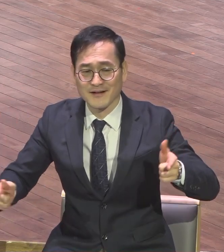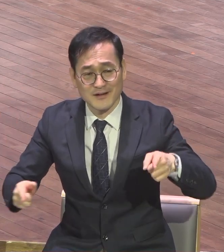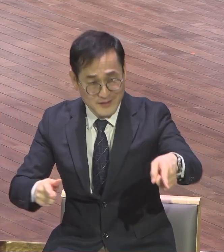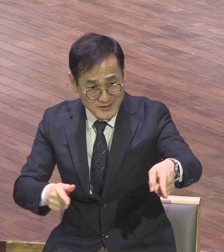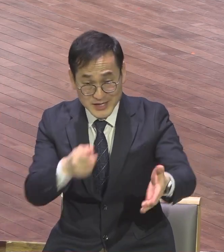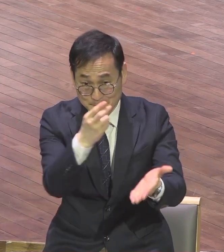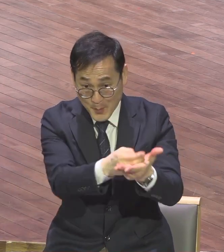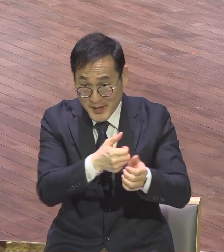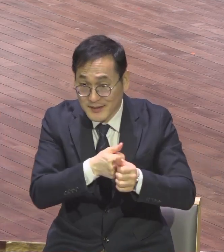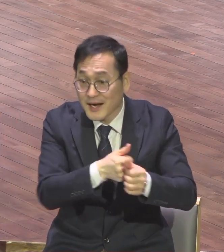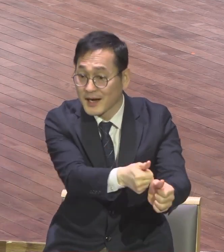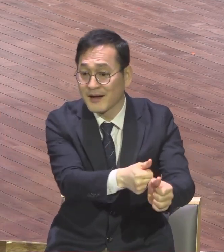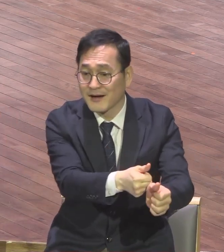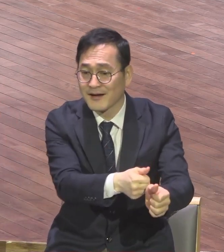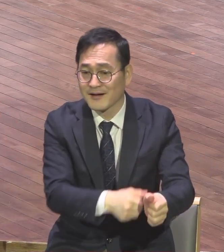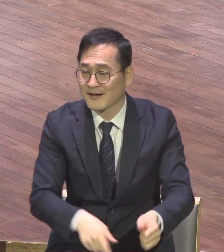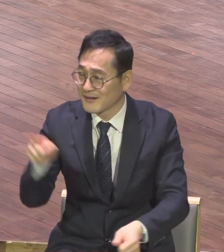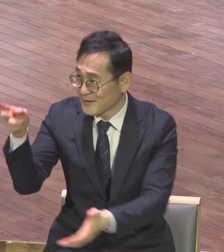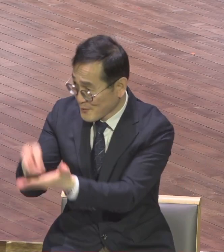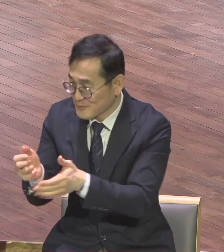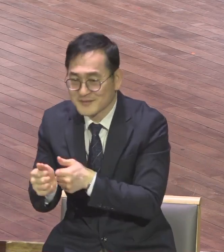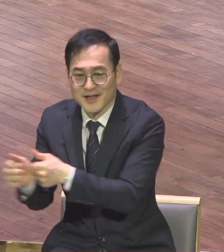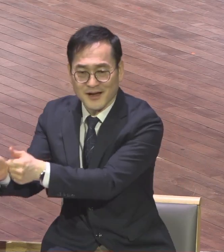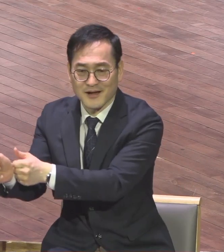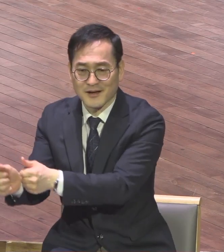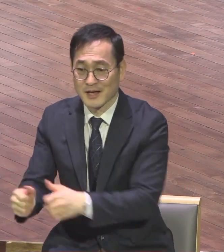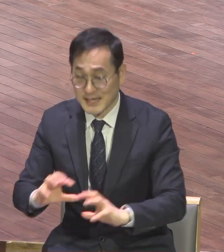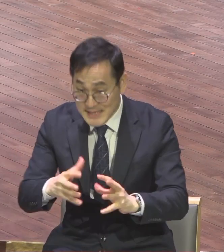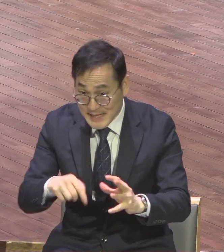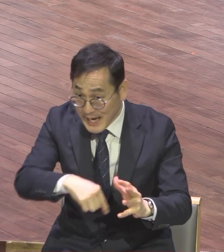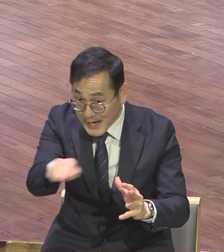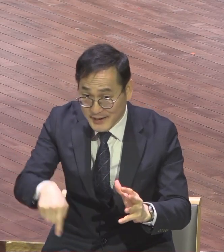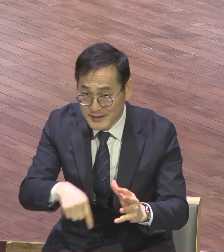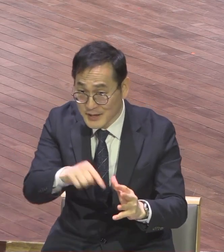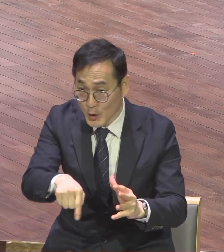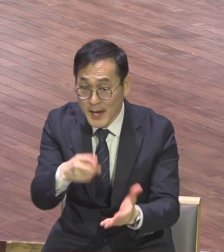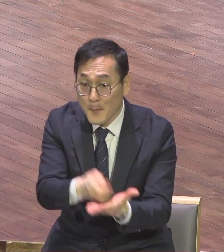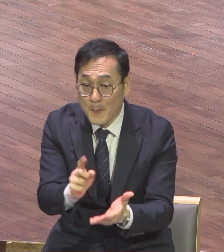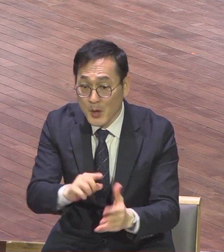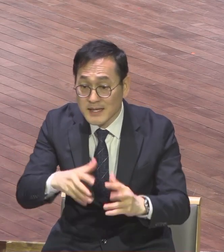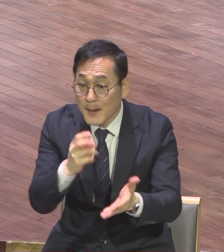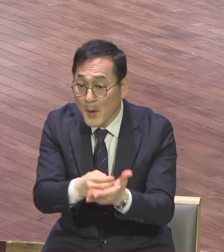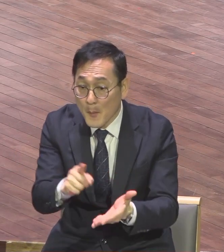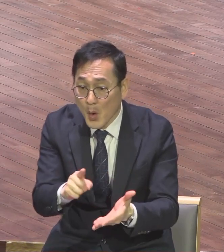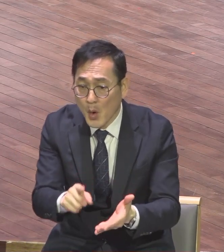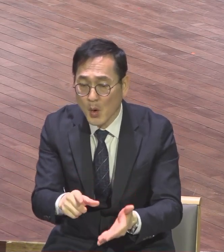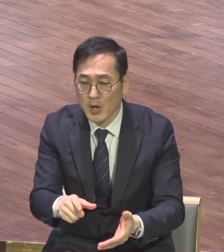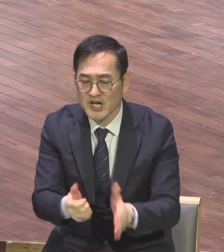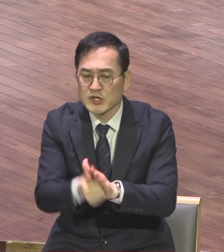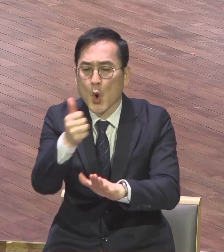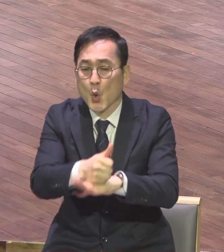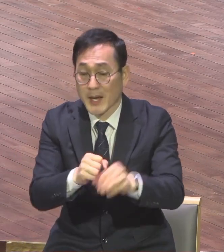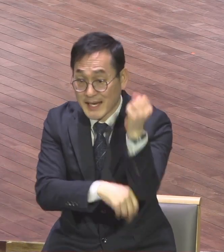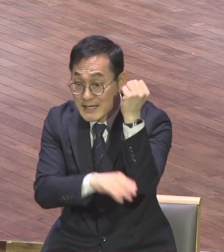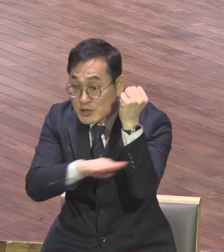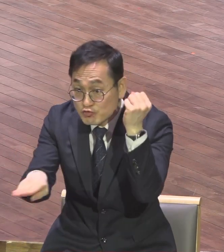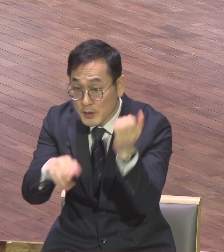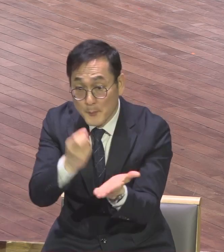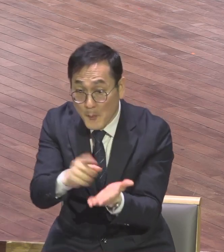삶이 달라지죠. 세상 나라에서의 성공의 기준은 돈입니다. 돈 많이 벌었으면 성공했다